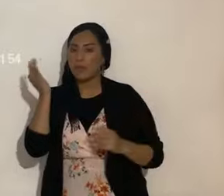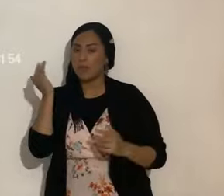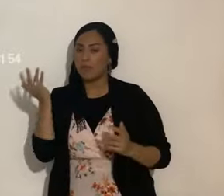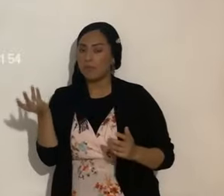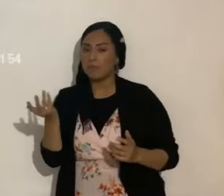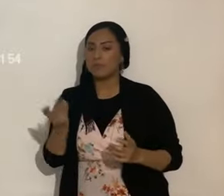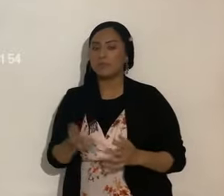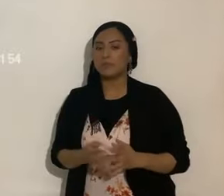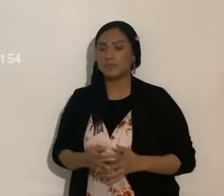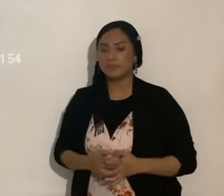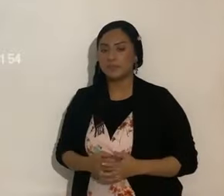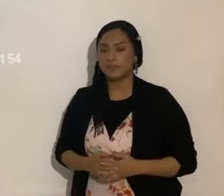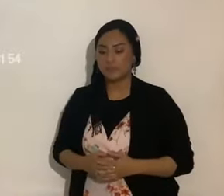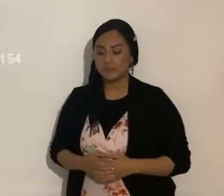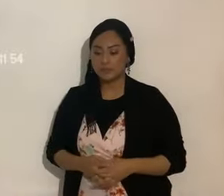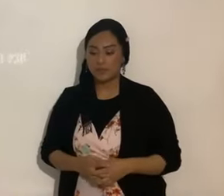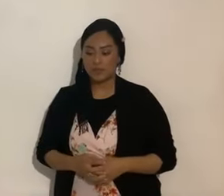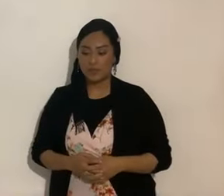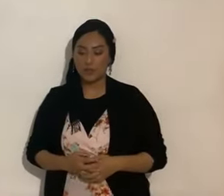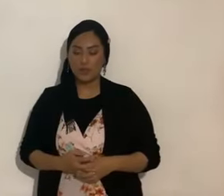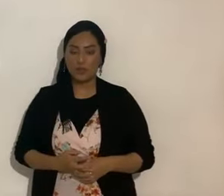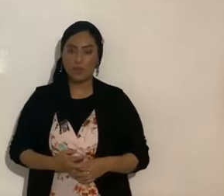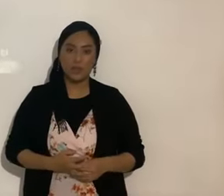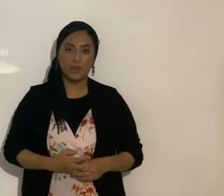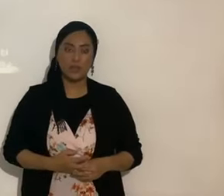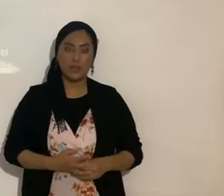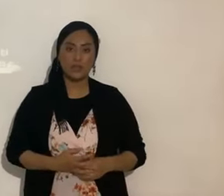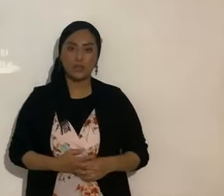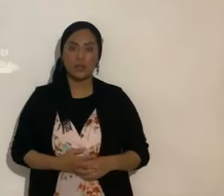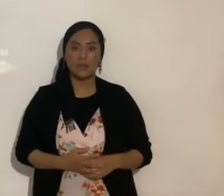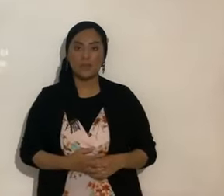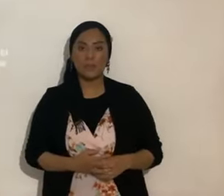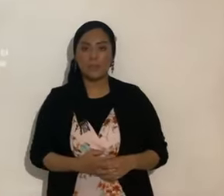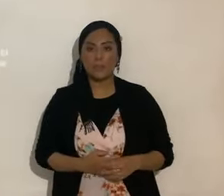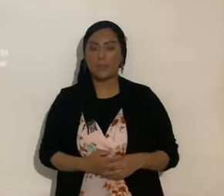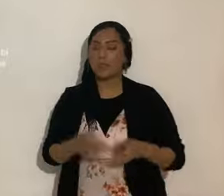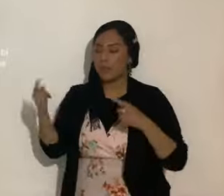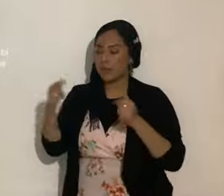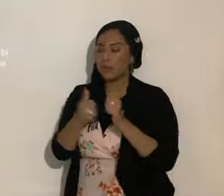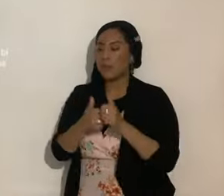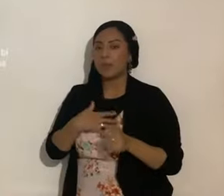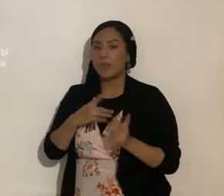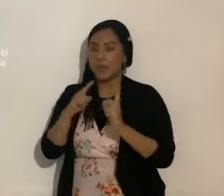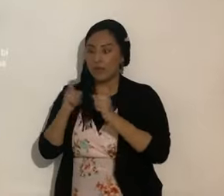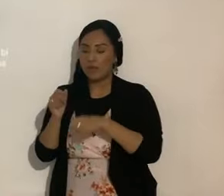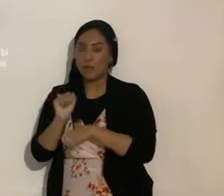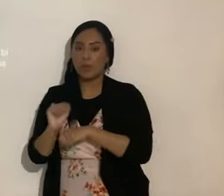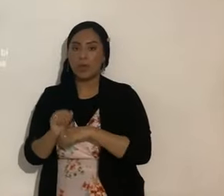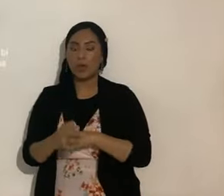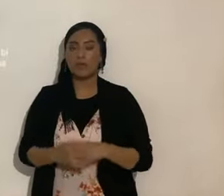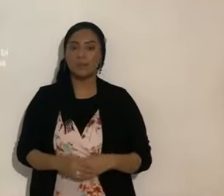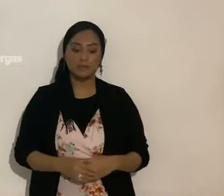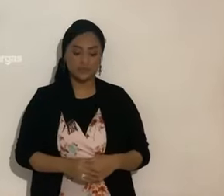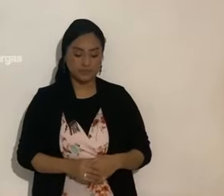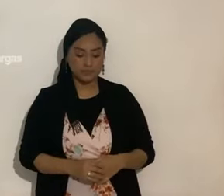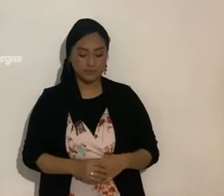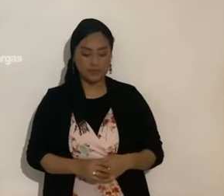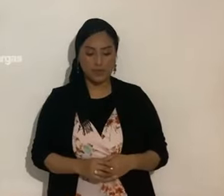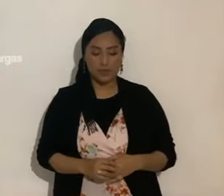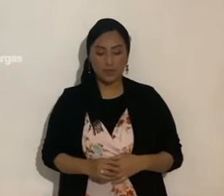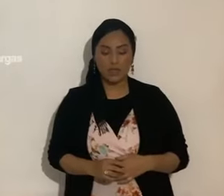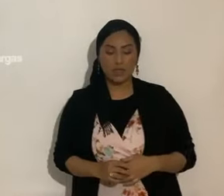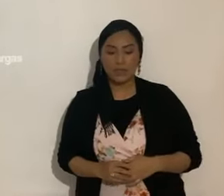Si no les hubiera dicho, ustedes no tienen trabajo, pobres de ustedes, vénganse conmigo, les voy a dar trabajo, ¿no? No dice eso.